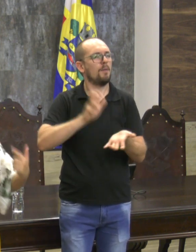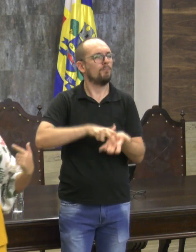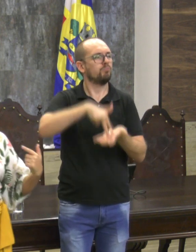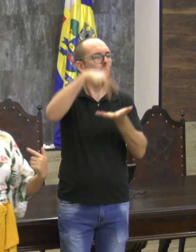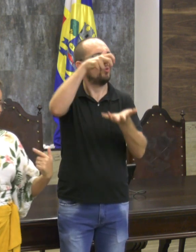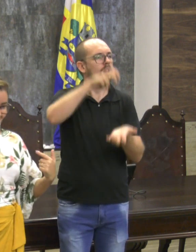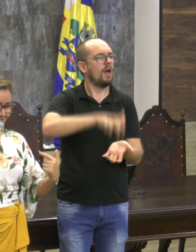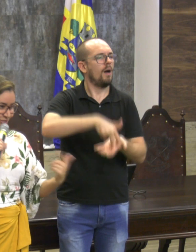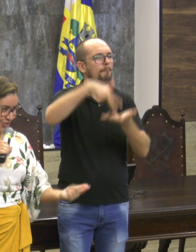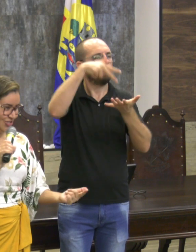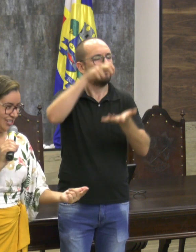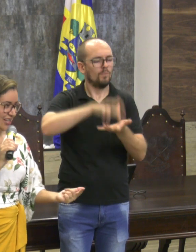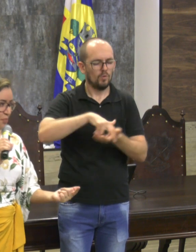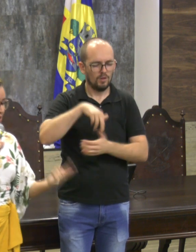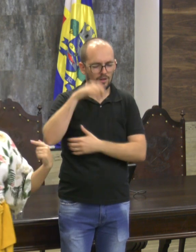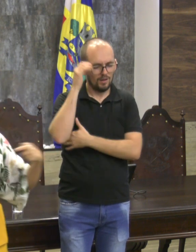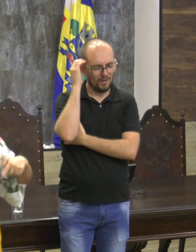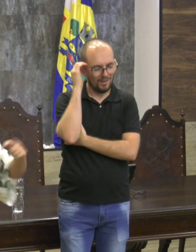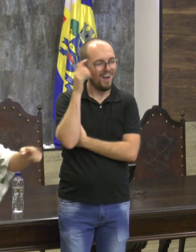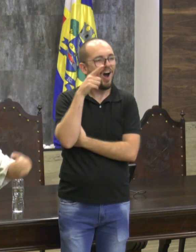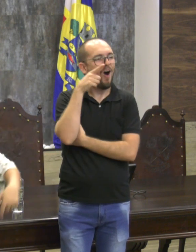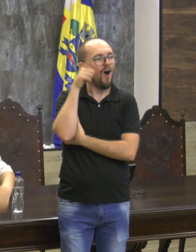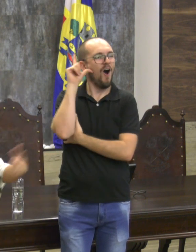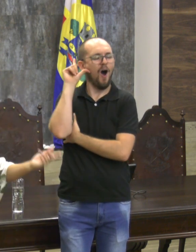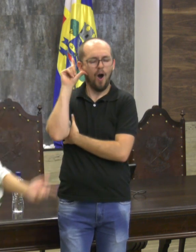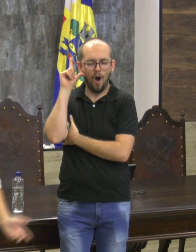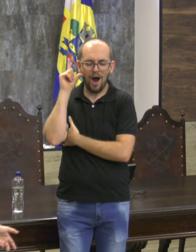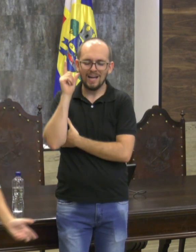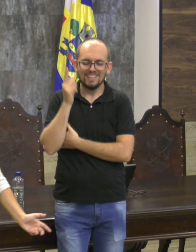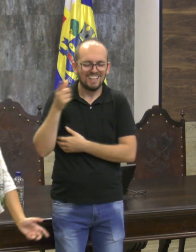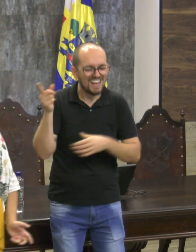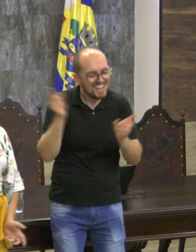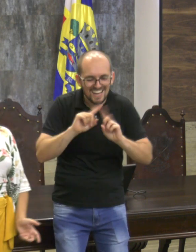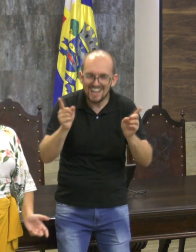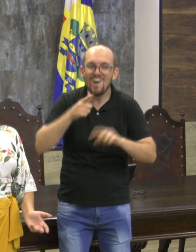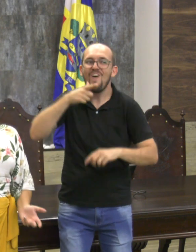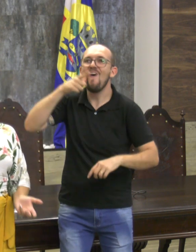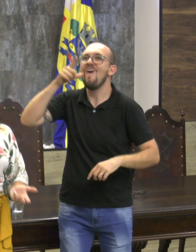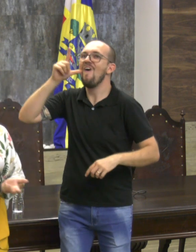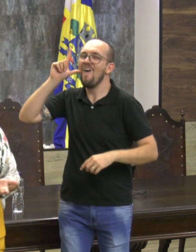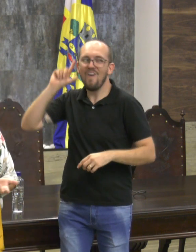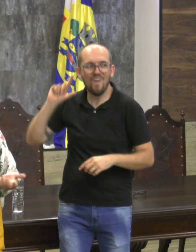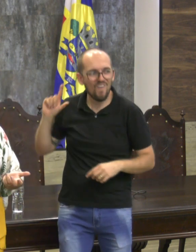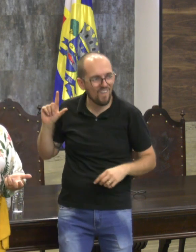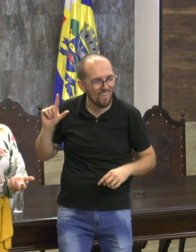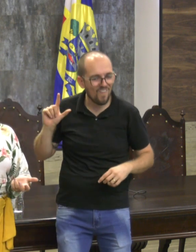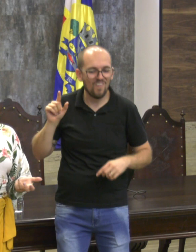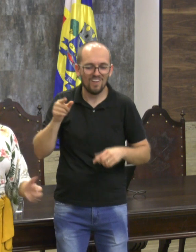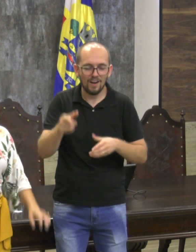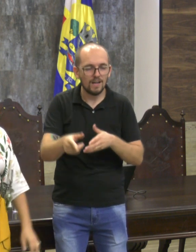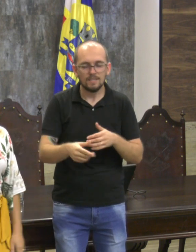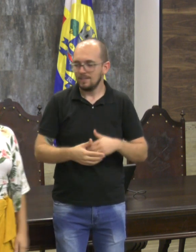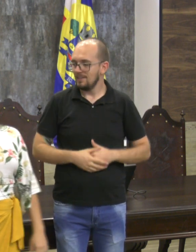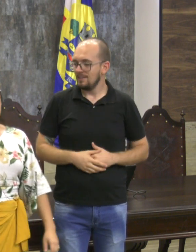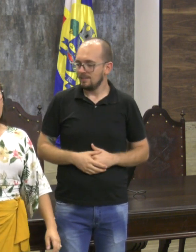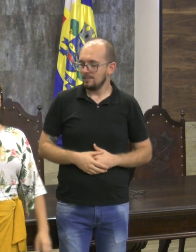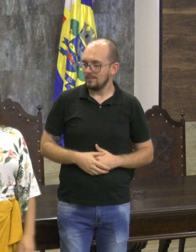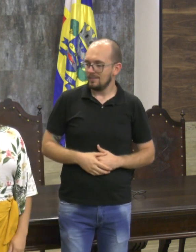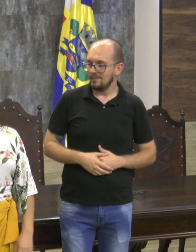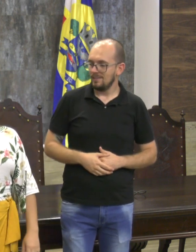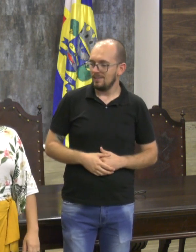Por que não estava mais no outro dia, né? Por que a Val não me leva lá? Eu gostei tanto, né? E ele fez assim para mim.